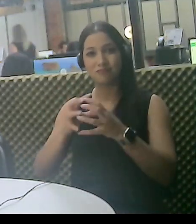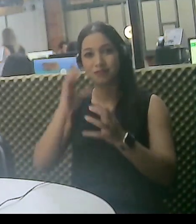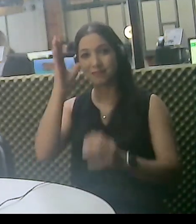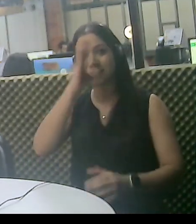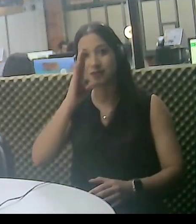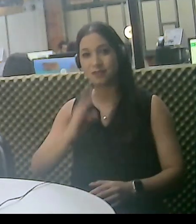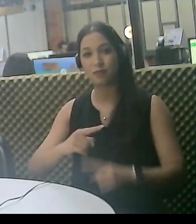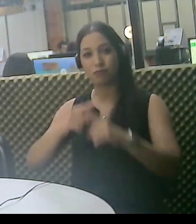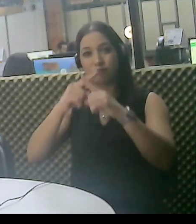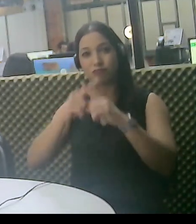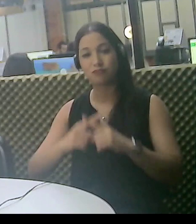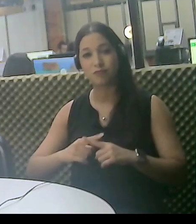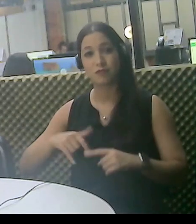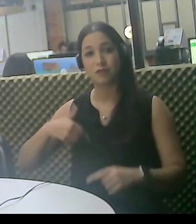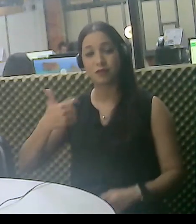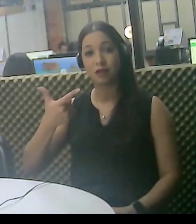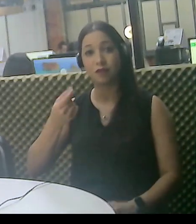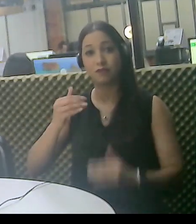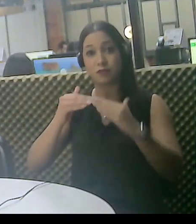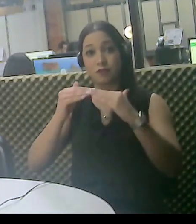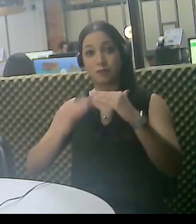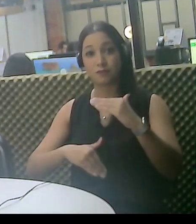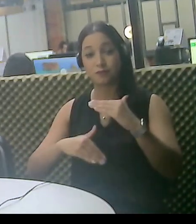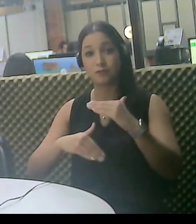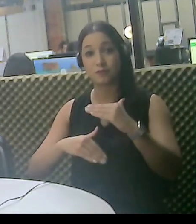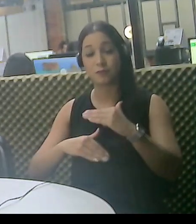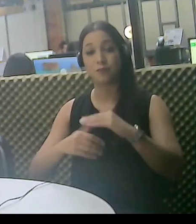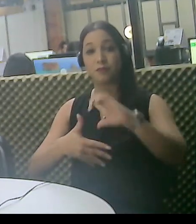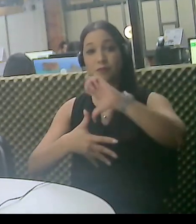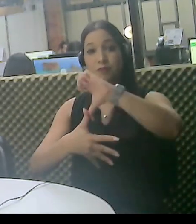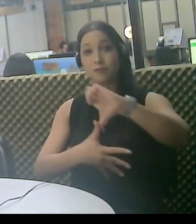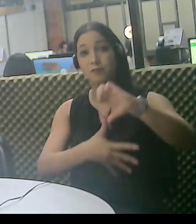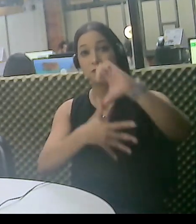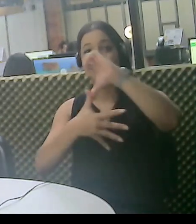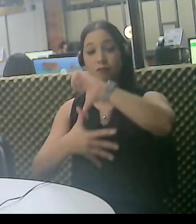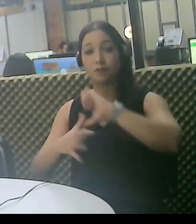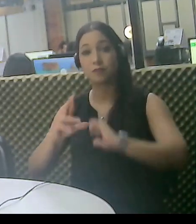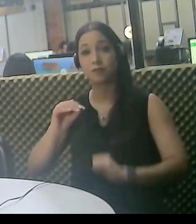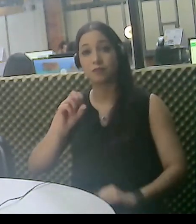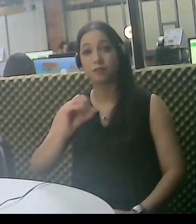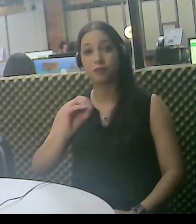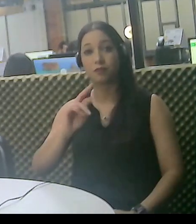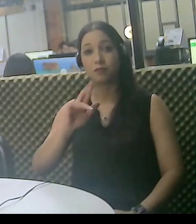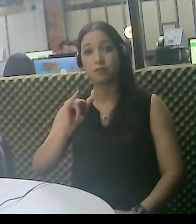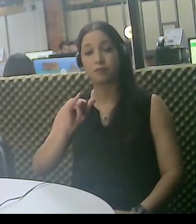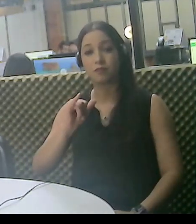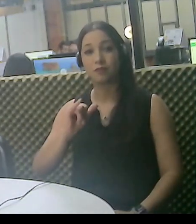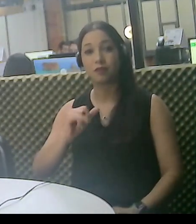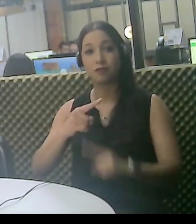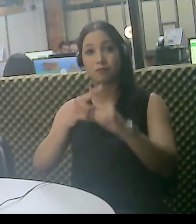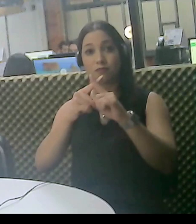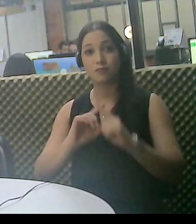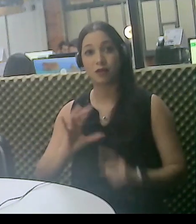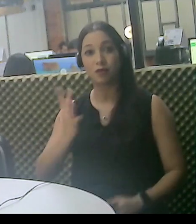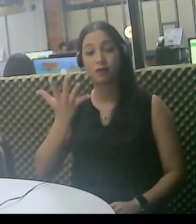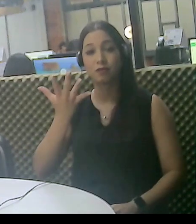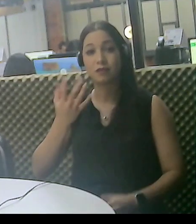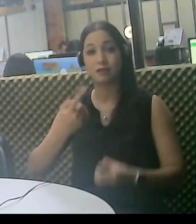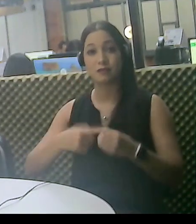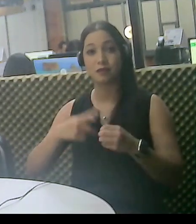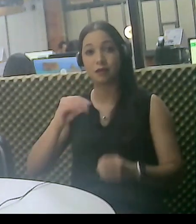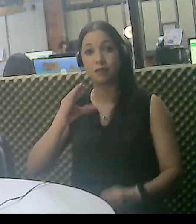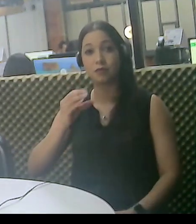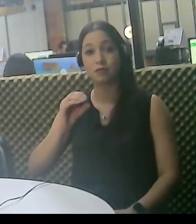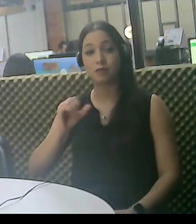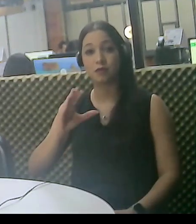de Atletismo Sub-20 para disputar o Campeonato Sul-Americano de Cross Country, competição que acontece em Poços de Caldas no dia